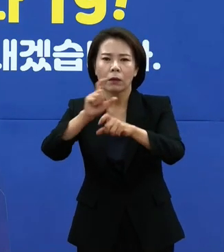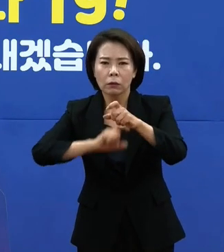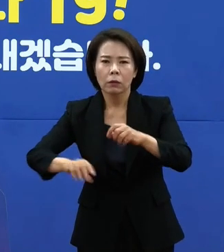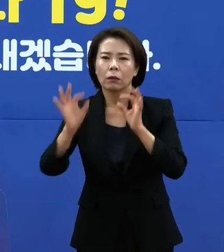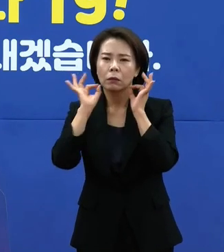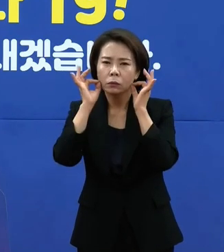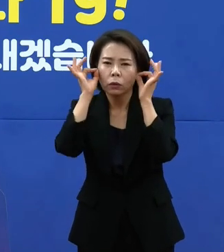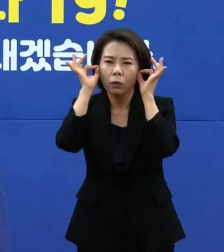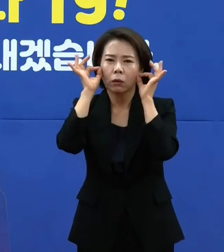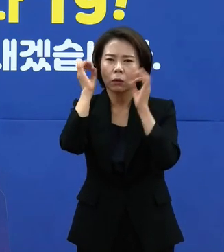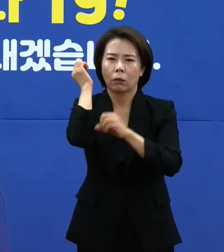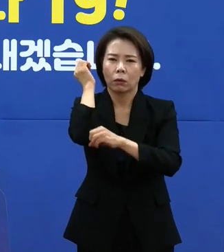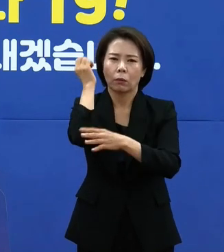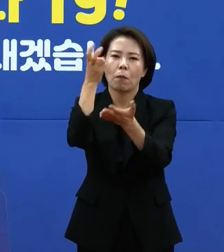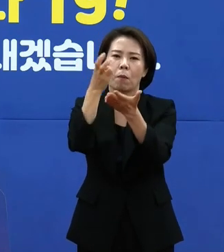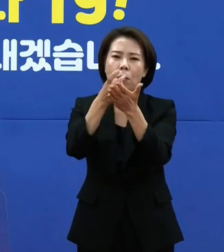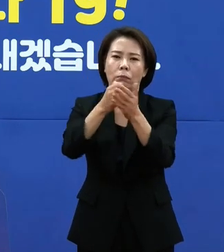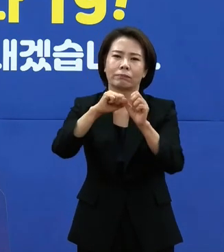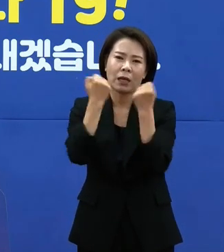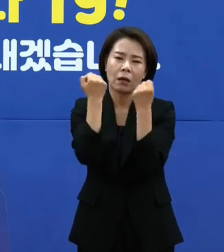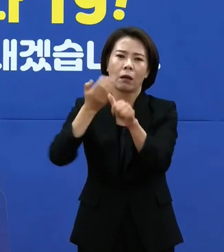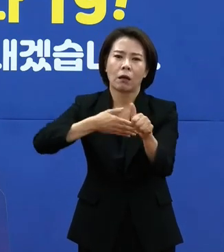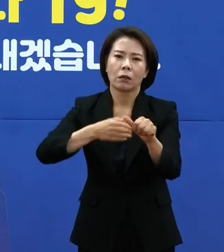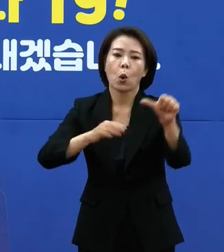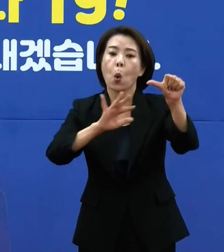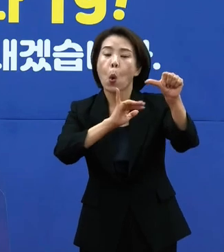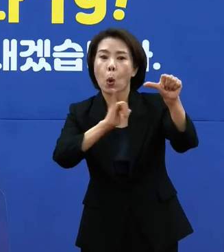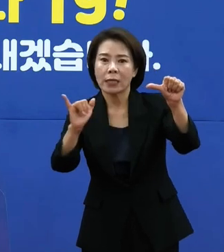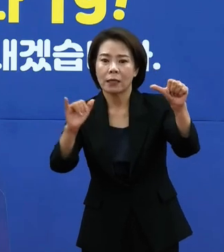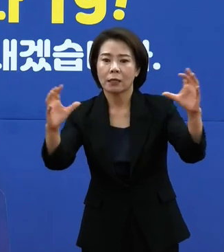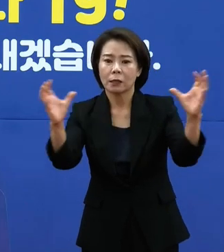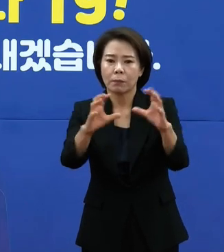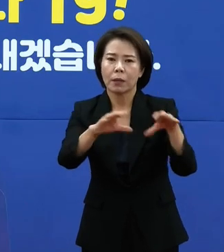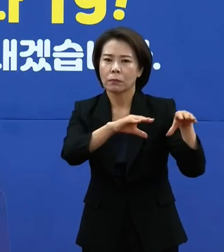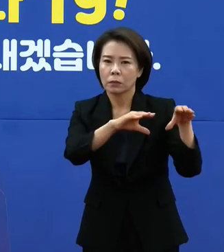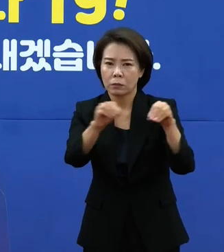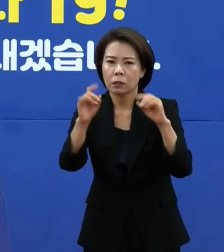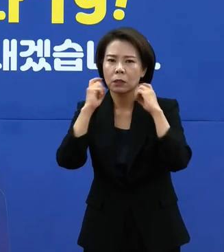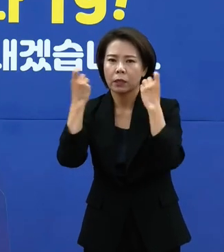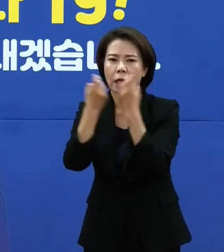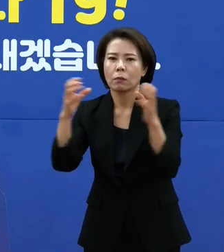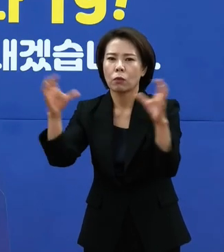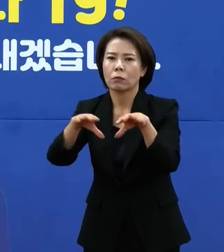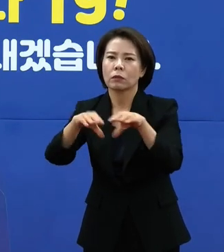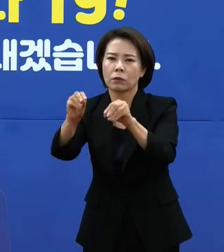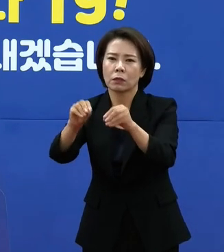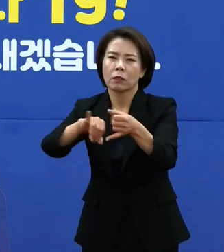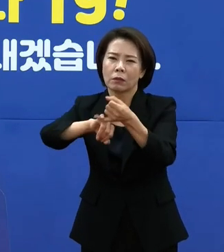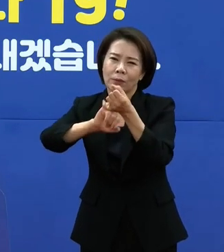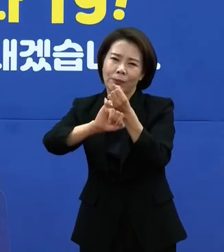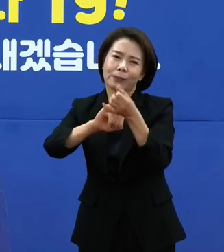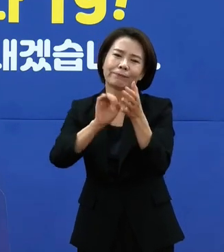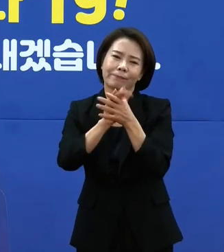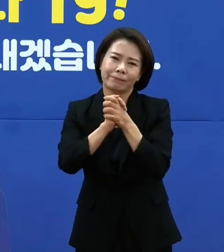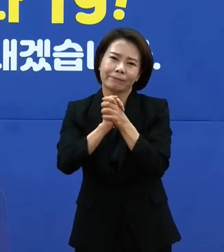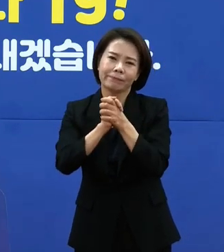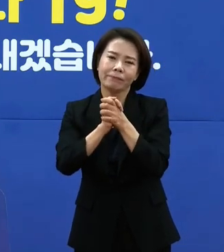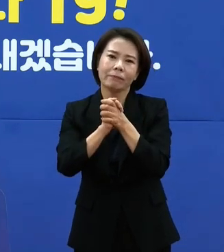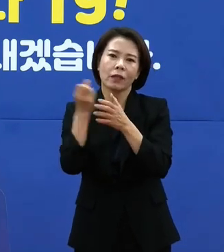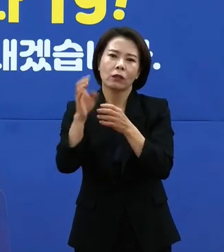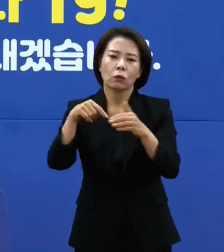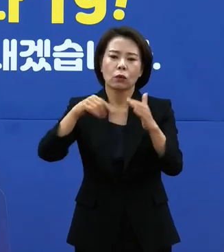한번 당부드리지만 5인 이상 집합 금지, 사적 모임 금지를 반드시 지켜주시고